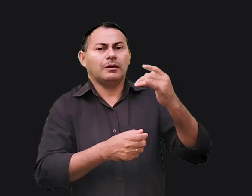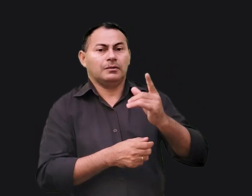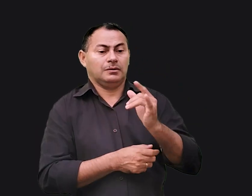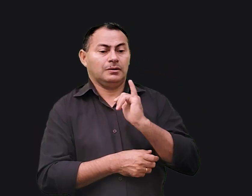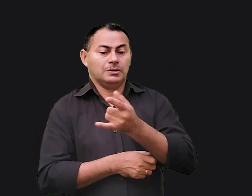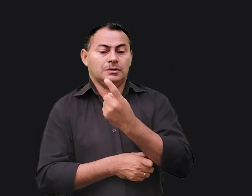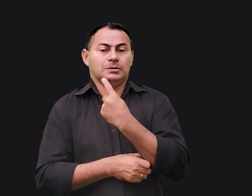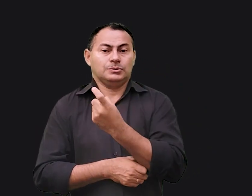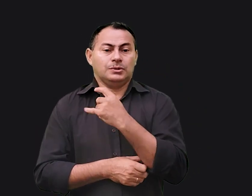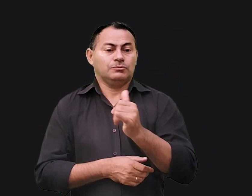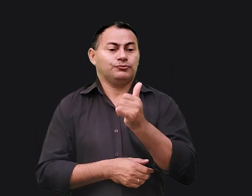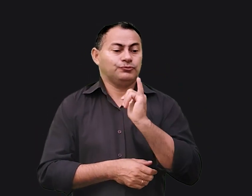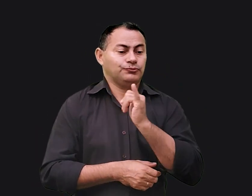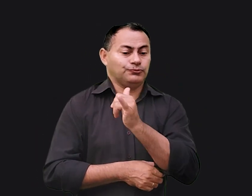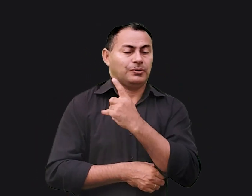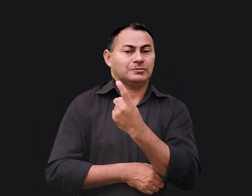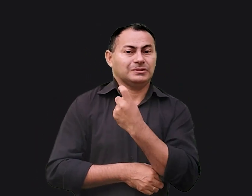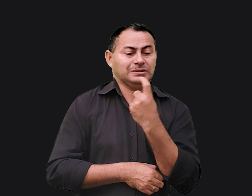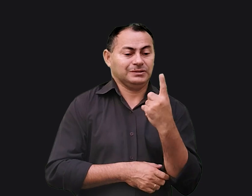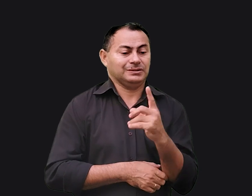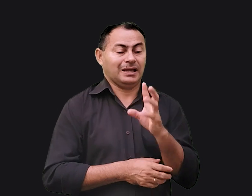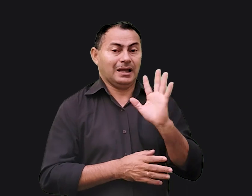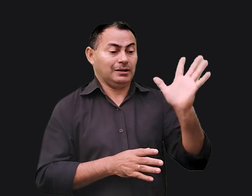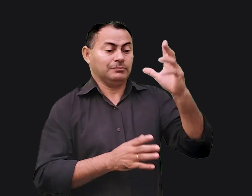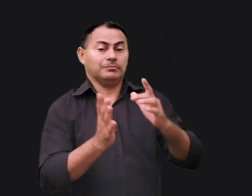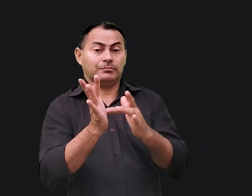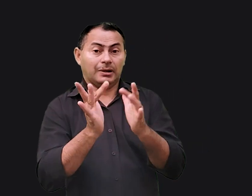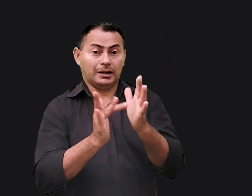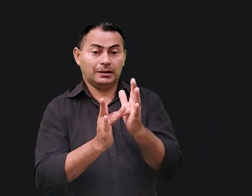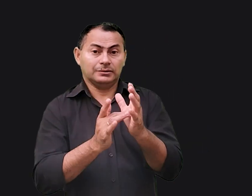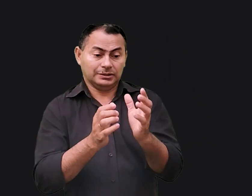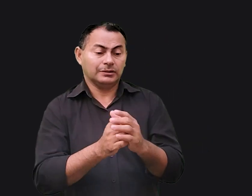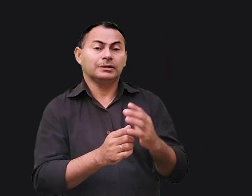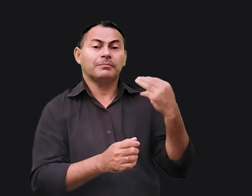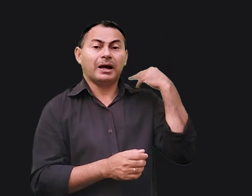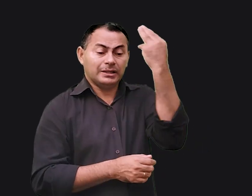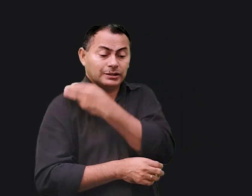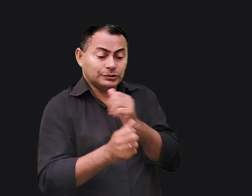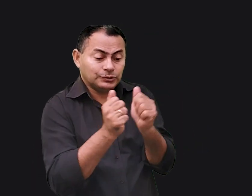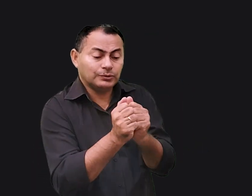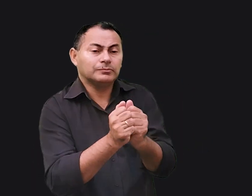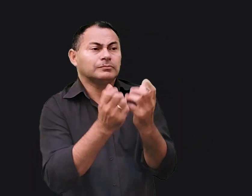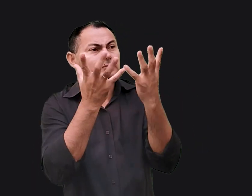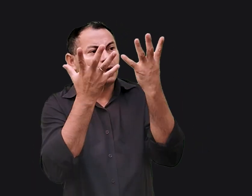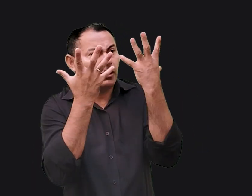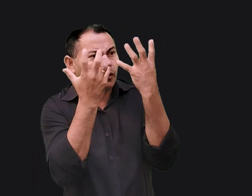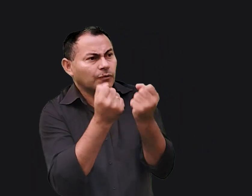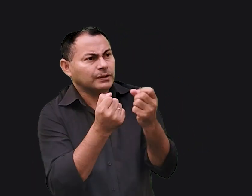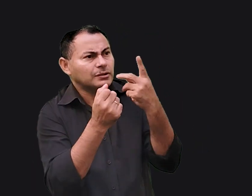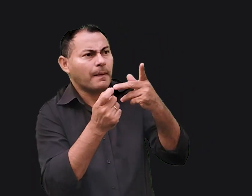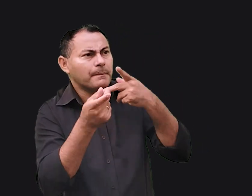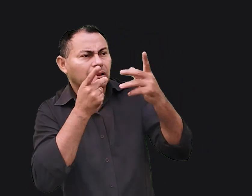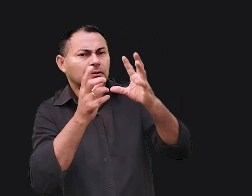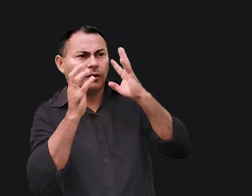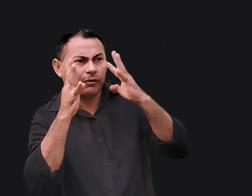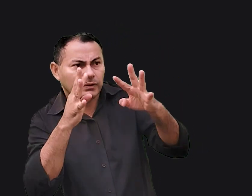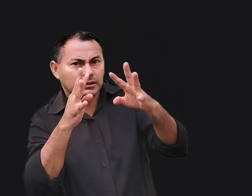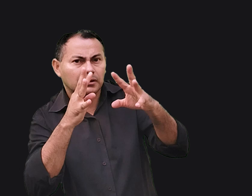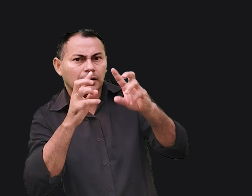perfume sobre seus pés. Maria estava sempre aos pés de Jesus ouvindo suas palavras e aceitando sua vontade, e